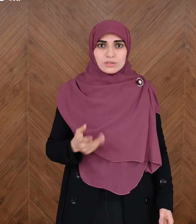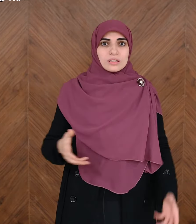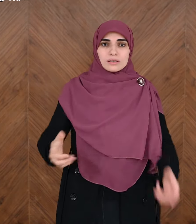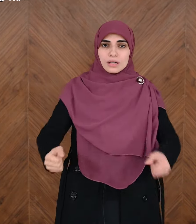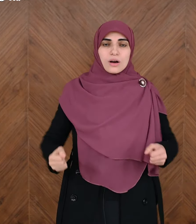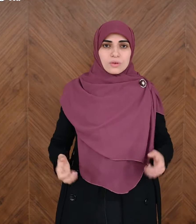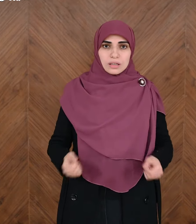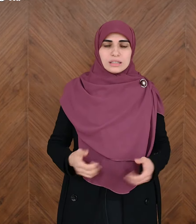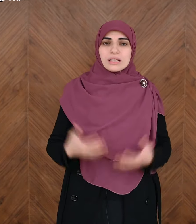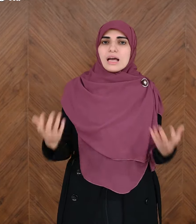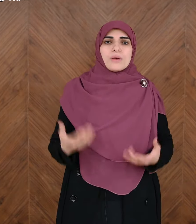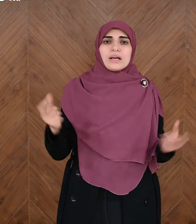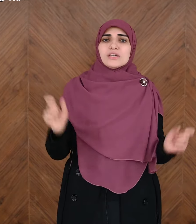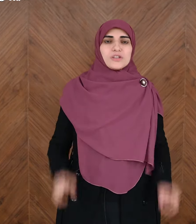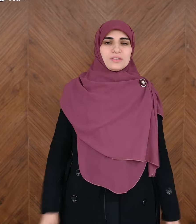البصائر أو قعيد أو أي شخص.